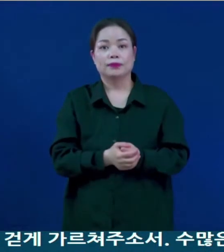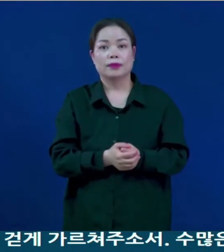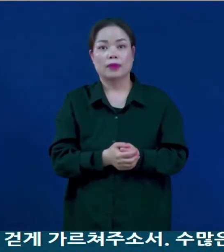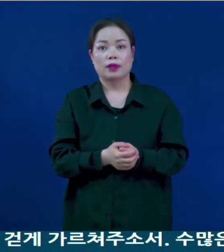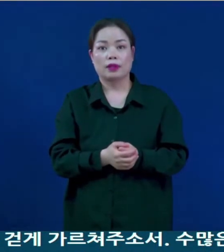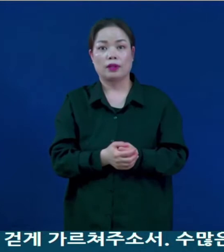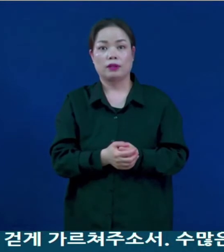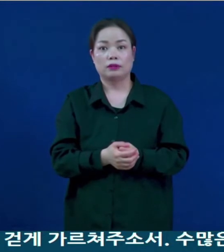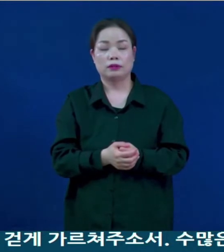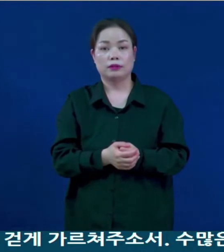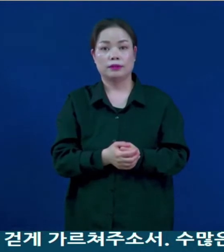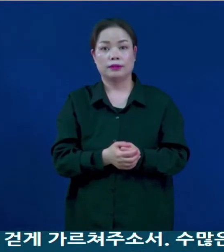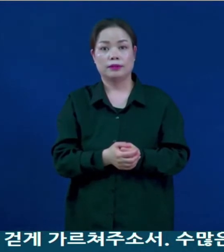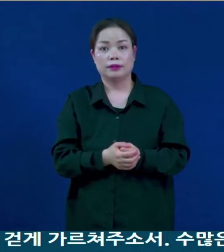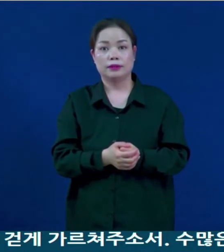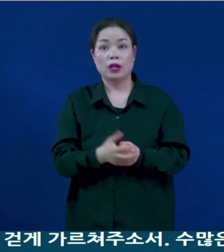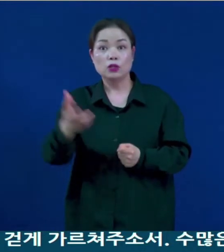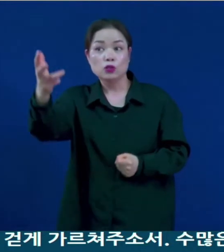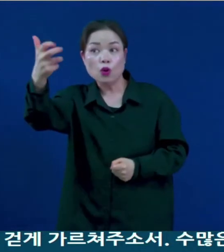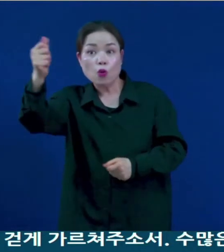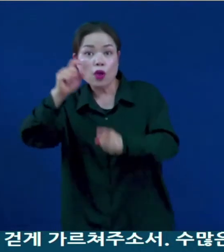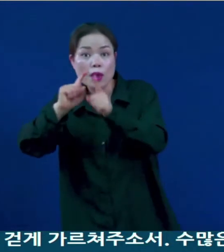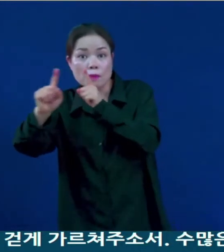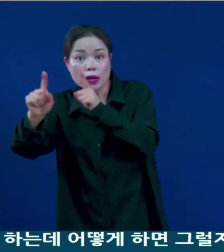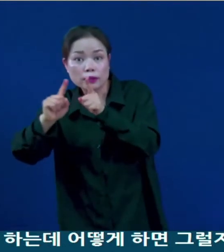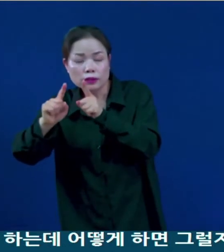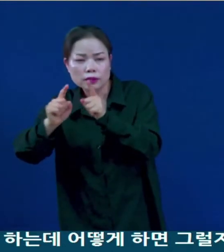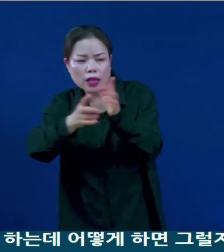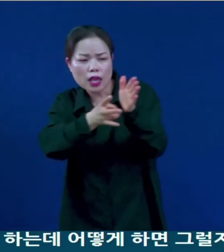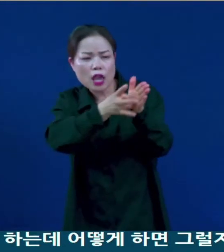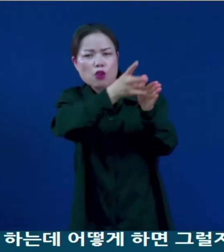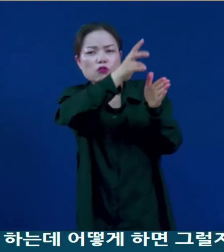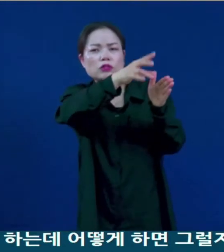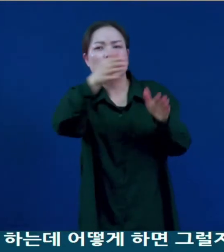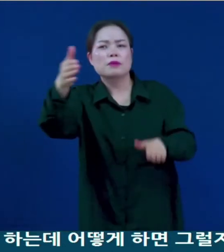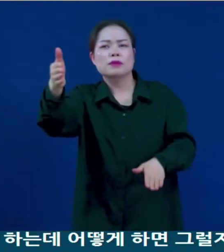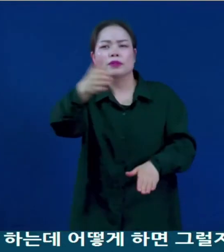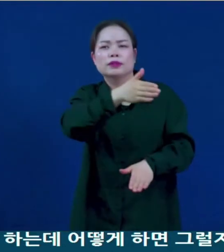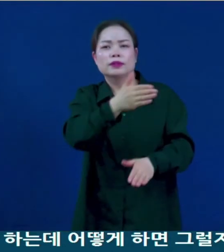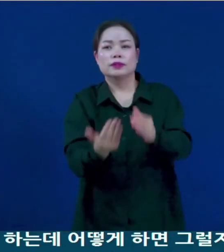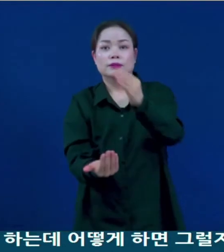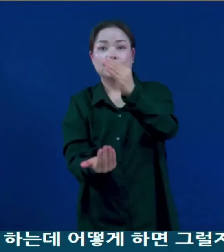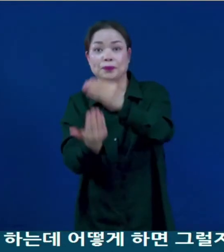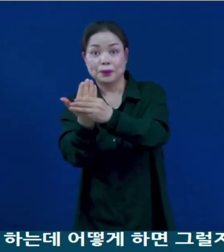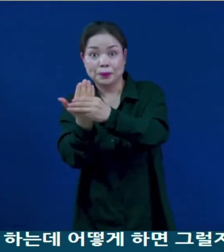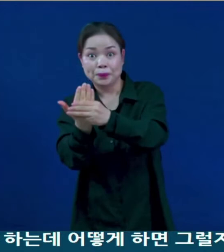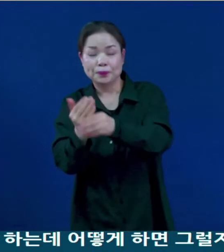그래서 이렇게 말하지 않았습니까? 여호와의 말씀이 예루살렘에서부터 나올 것임이라.